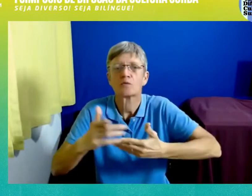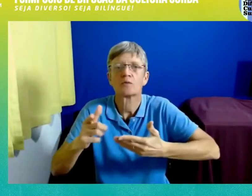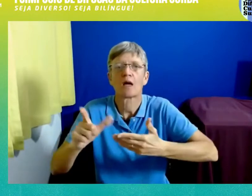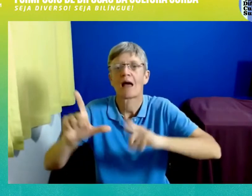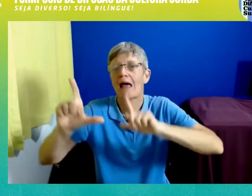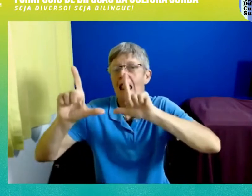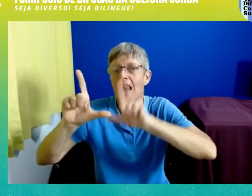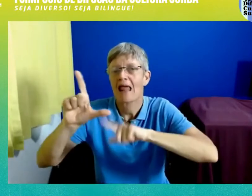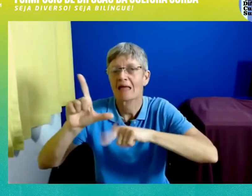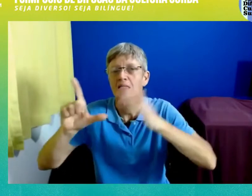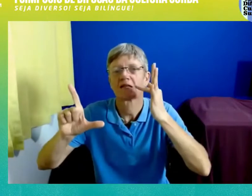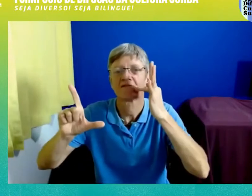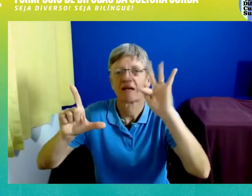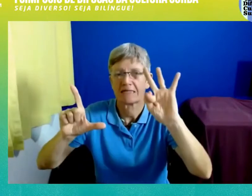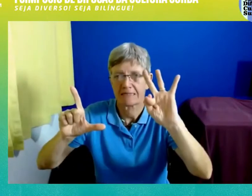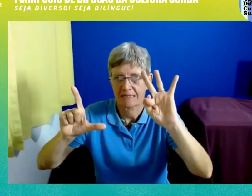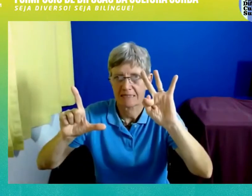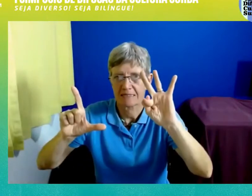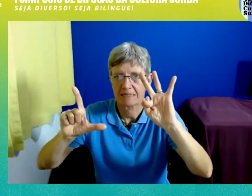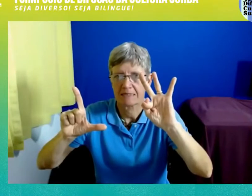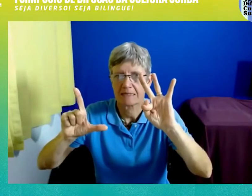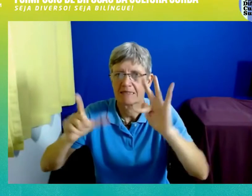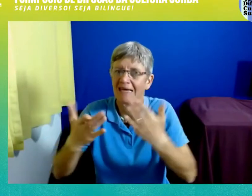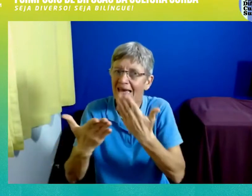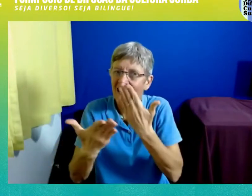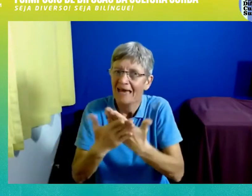É, a literatura.